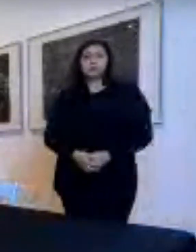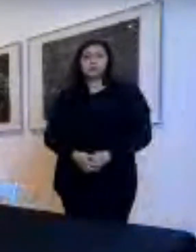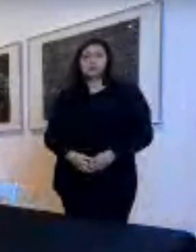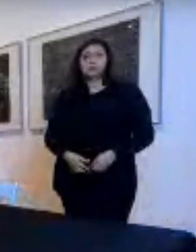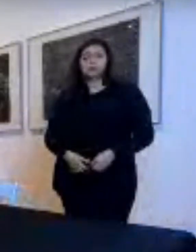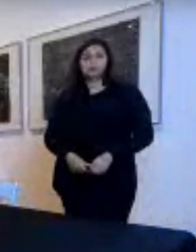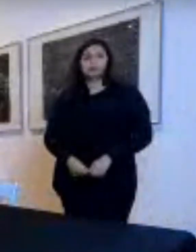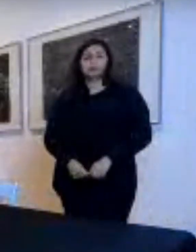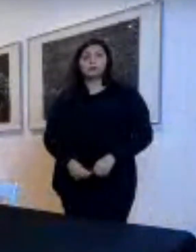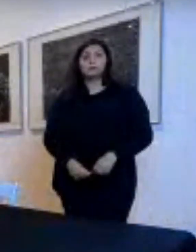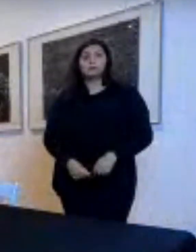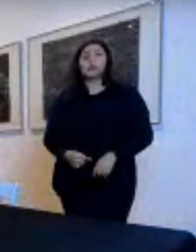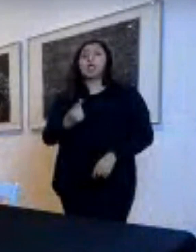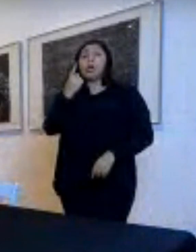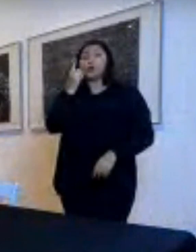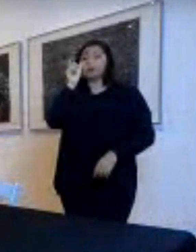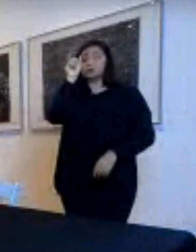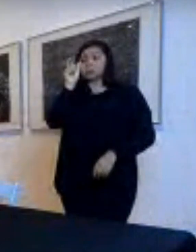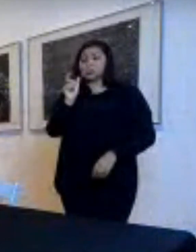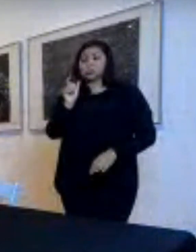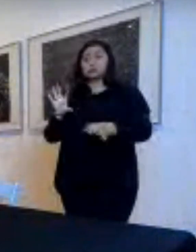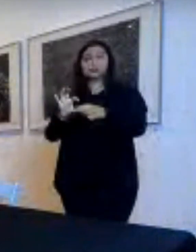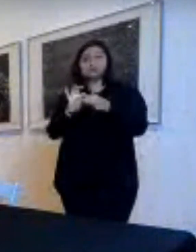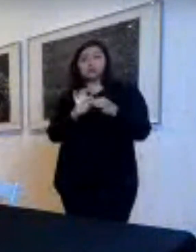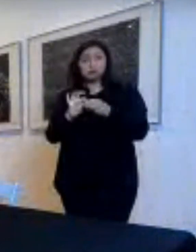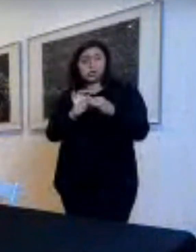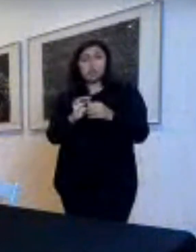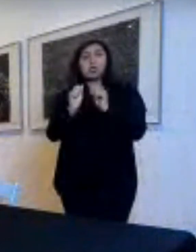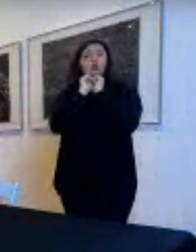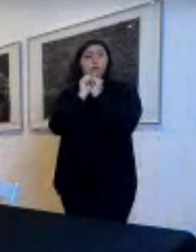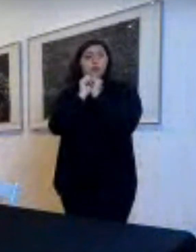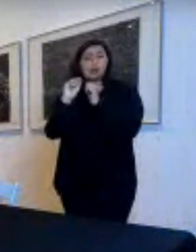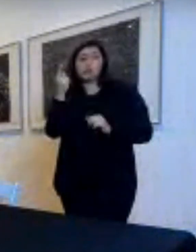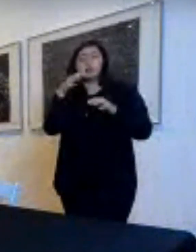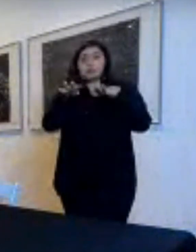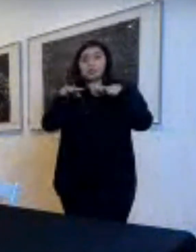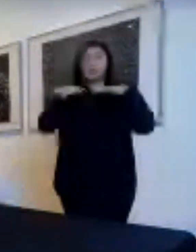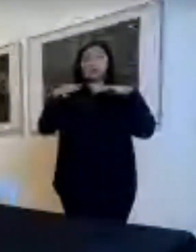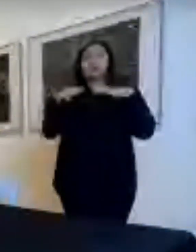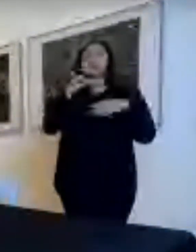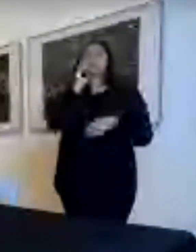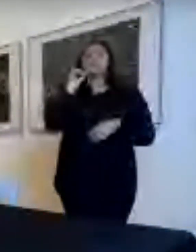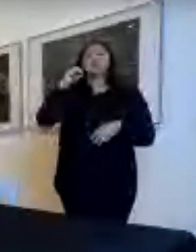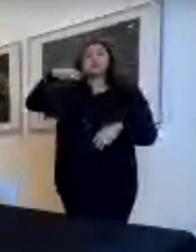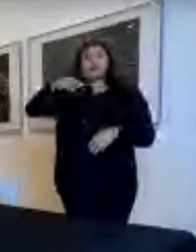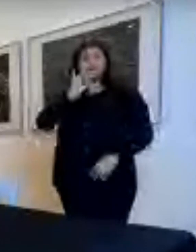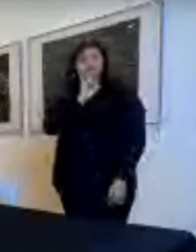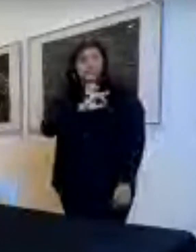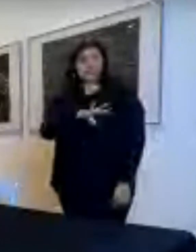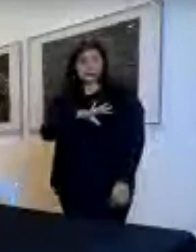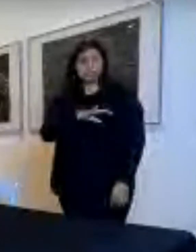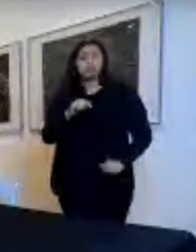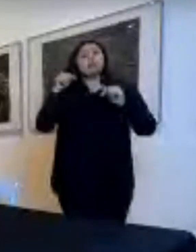Uno de nuestros aliados que nos ha acompañado desde el primer seminario es ICOM Chile. Y en el día de